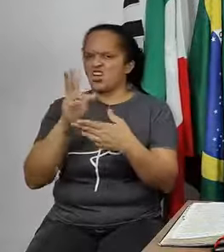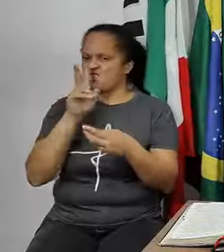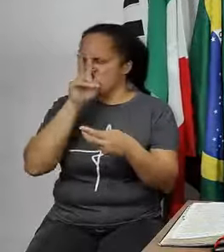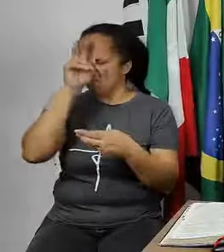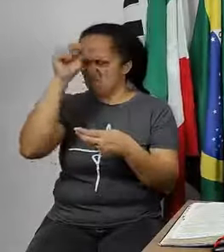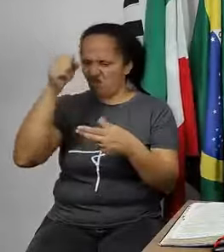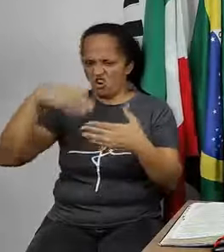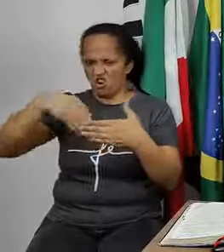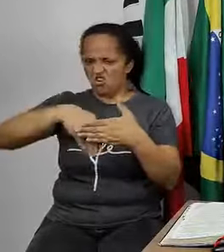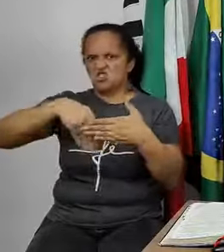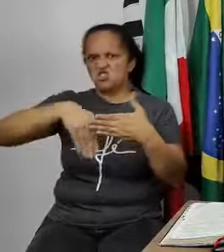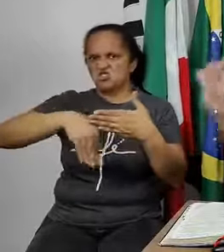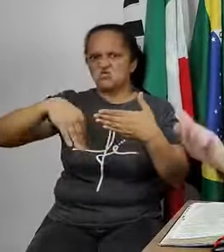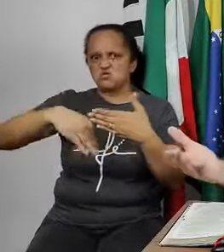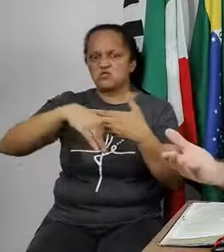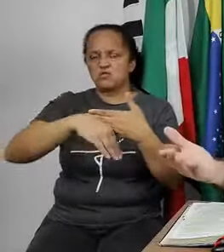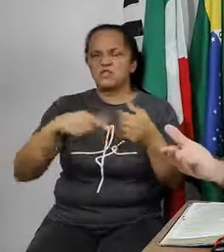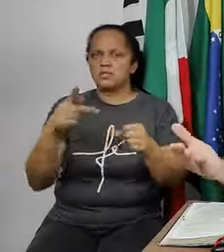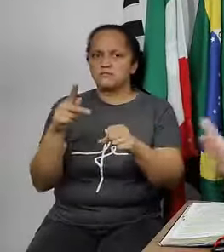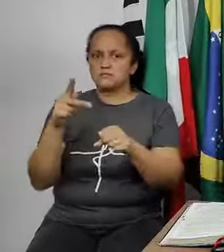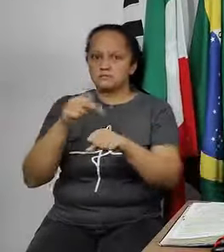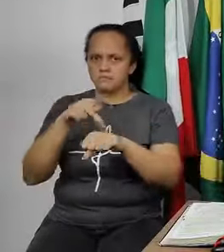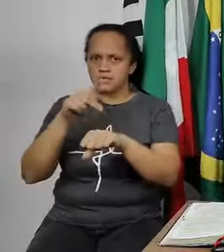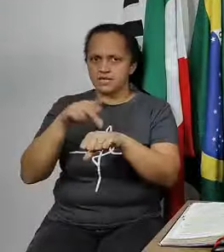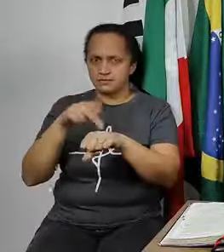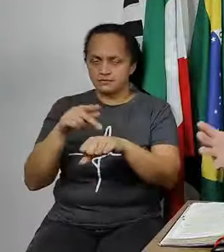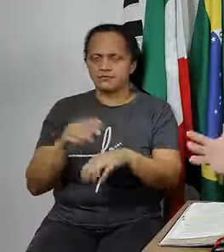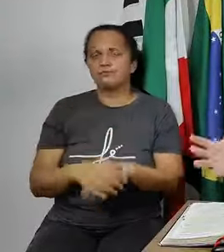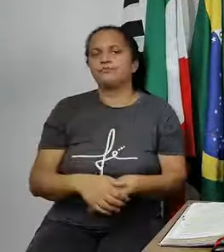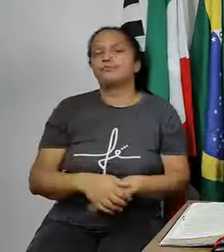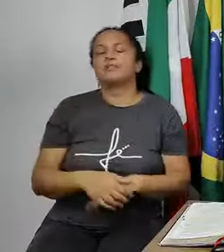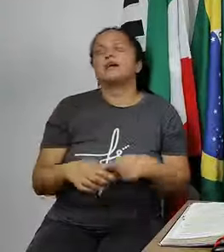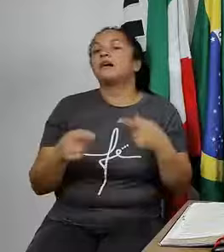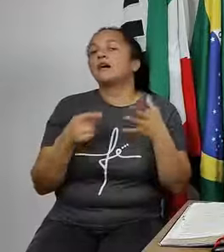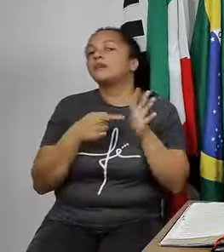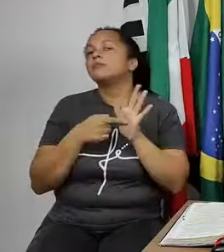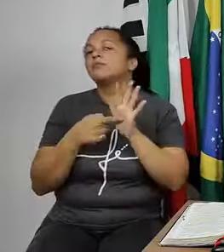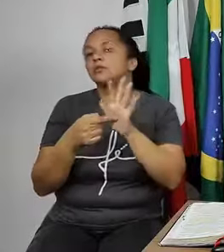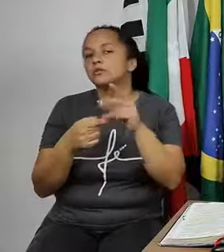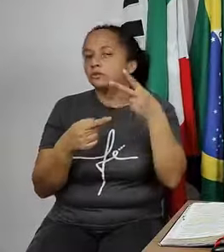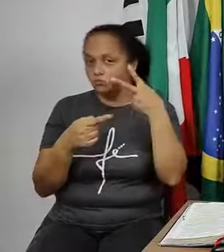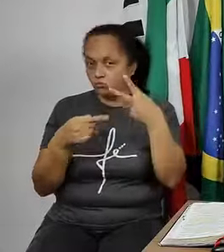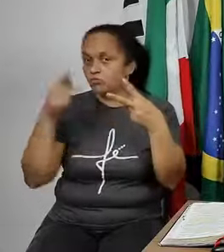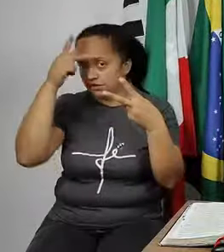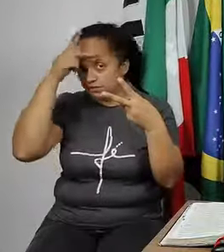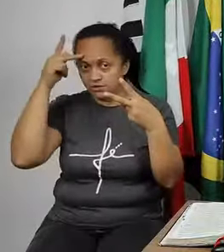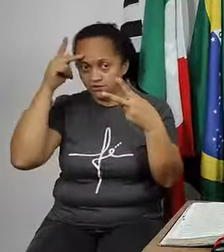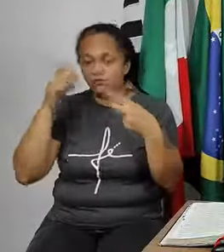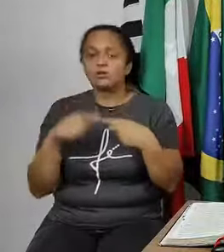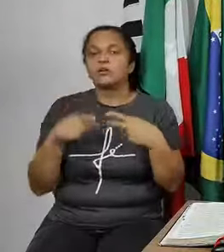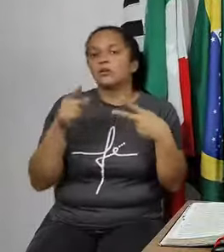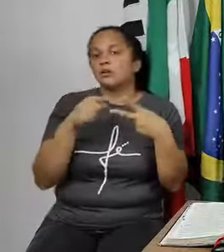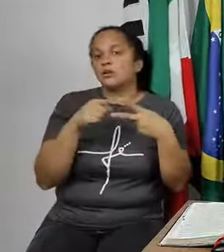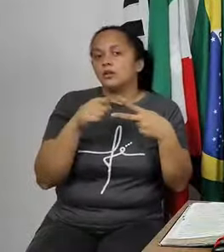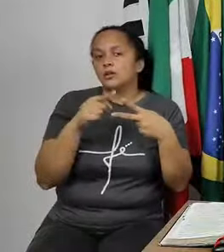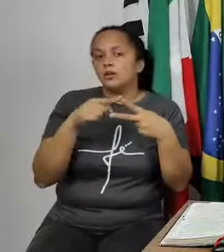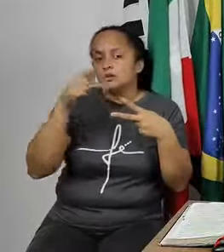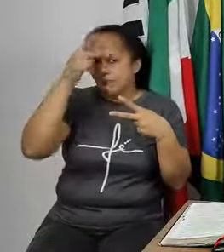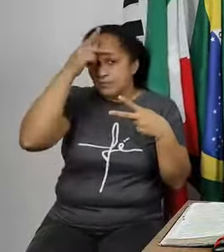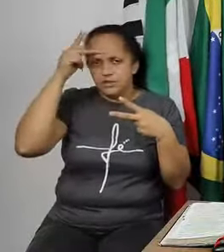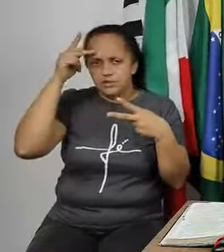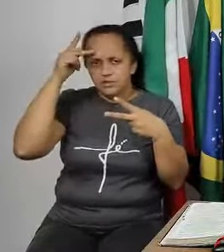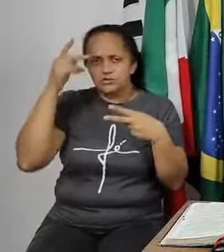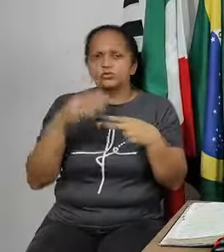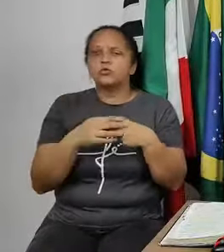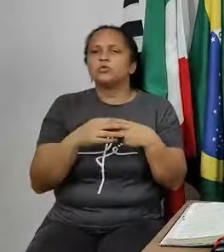prudente e a outra imprudente. O que o prudente fez? Ao construir a casa,